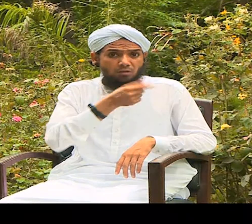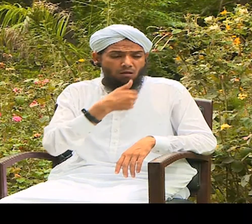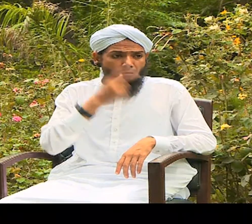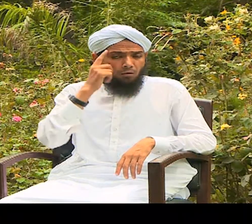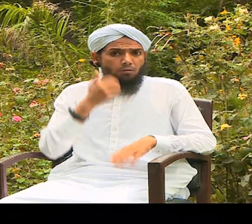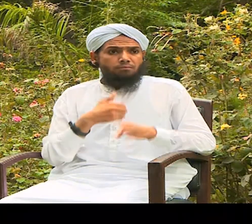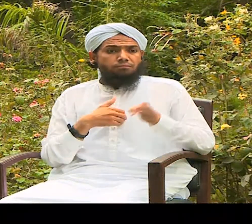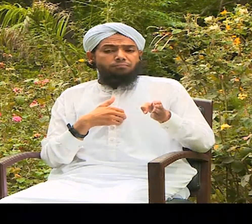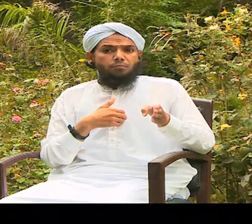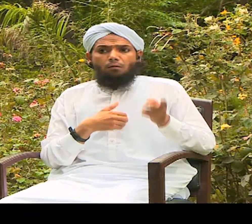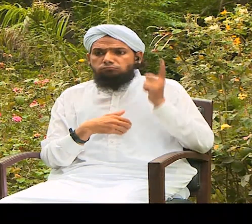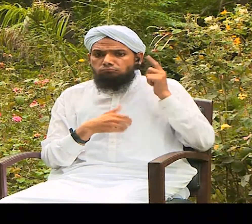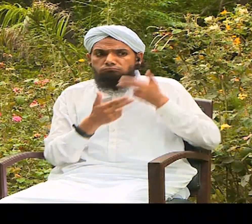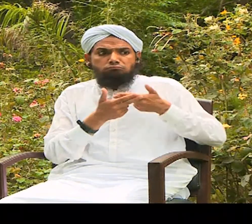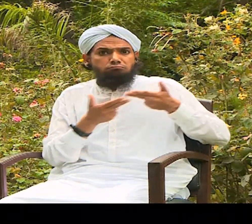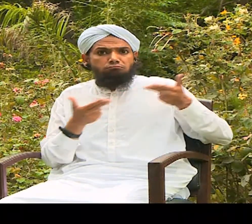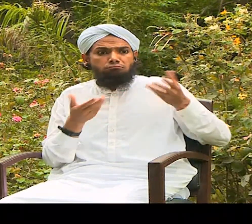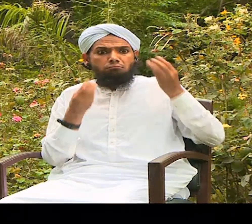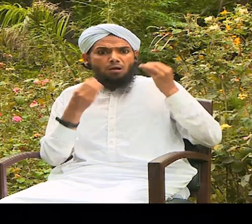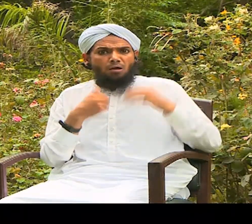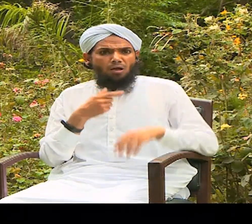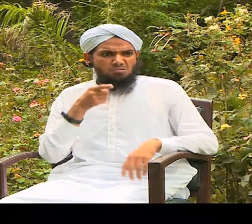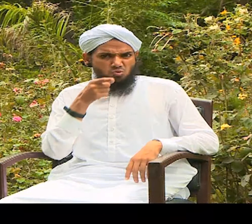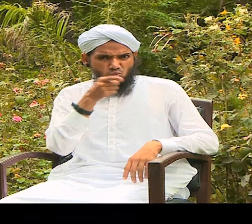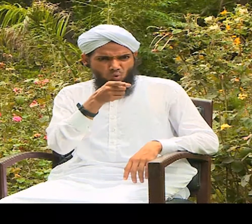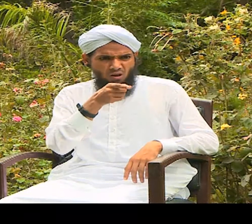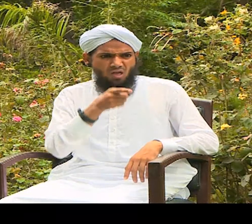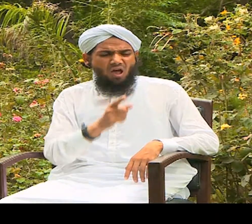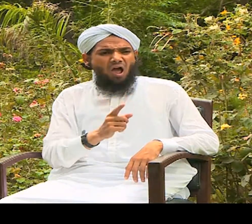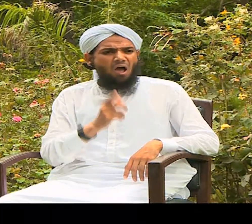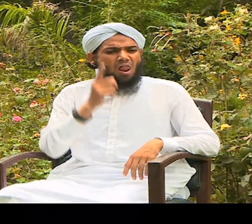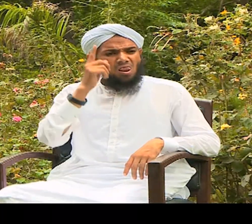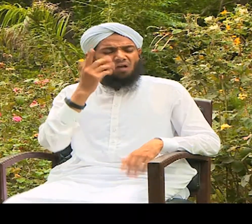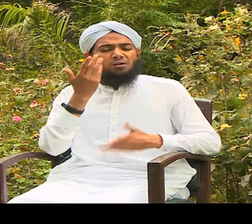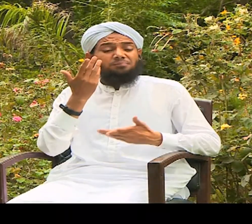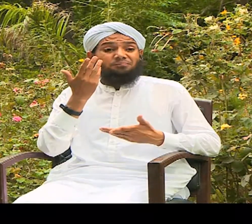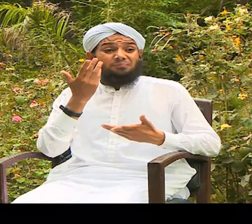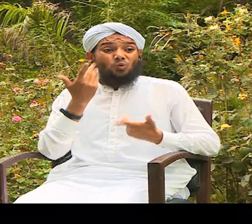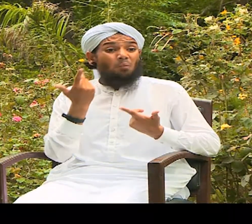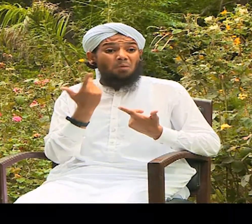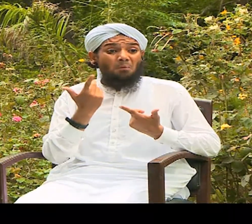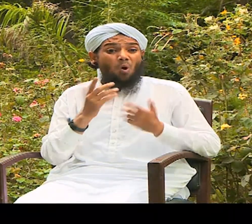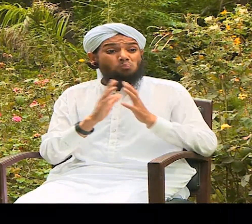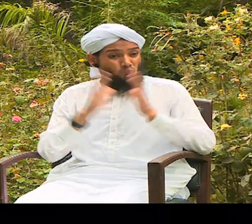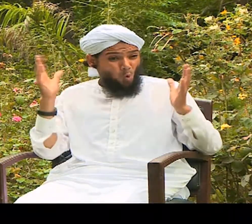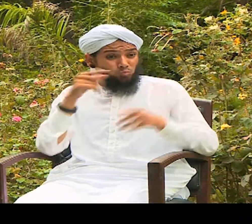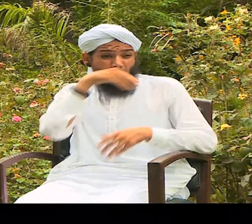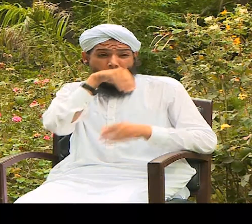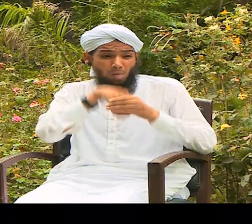علیہ فرماتے ہیں کہ یہ باتیں سن کر میں نے اس سے پوچھا کیا تیرے اور اللہ پاک کے درمیان کوئی بہت بڑا